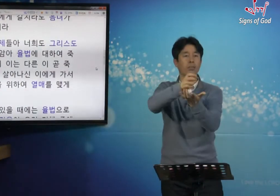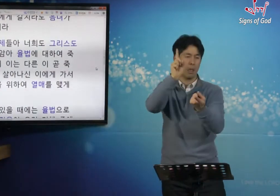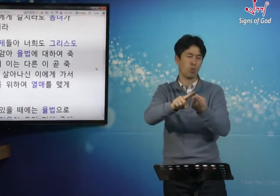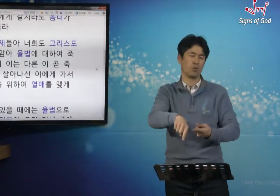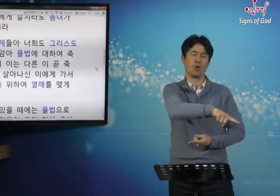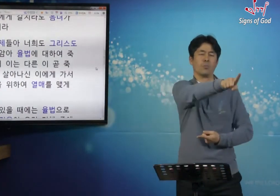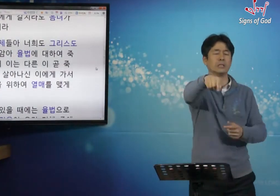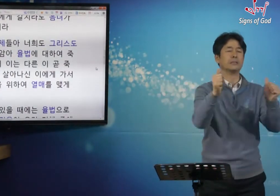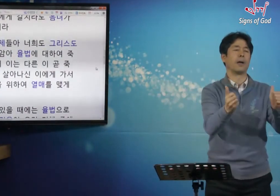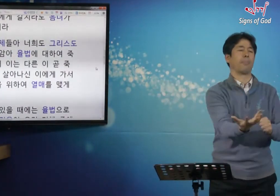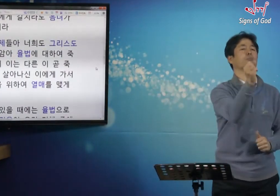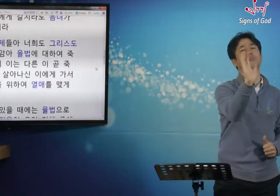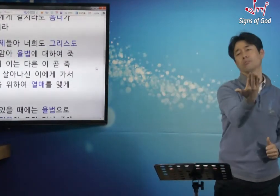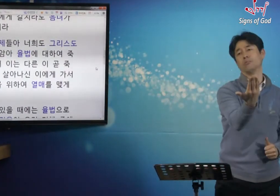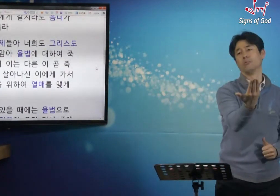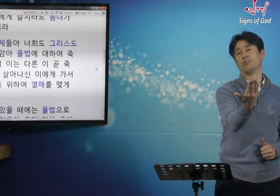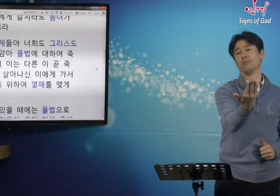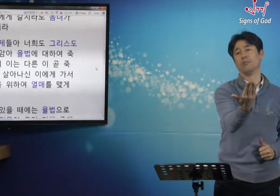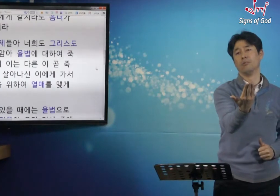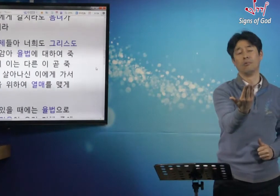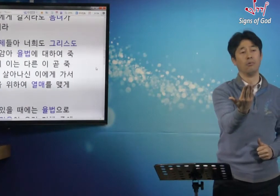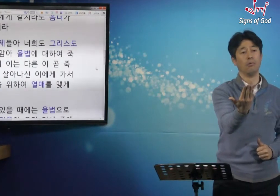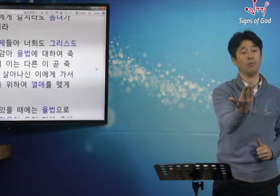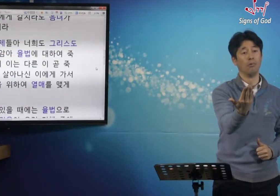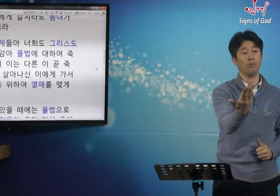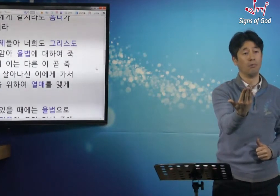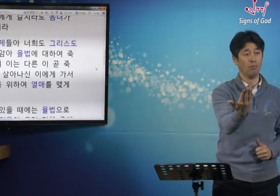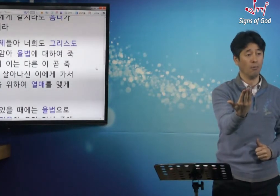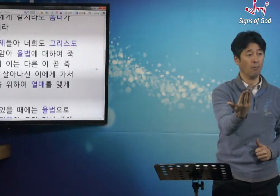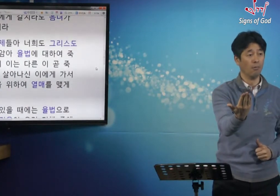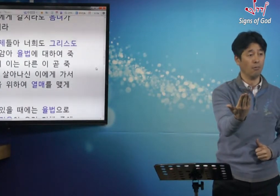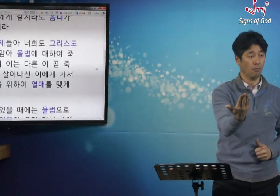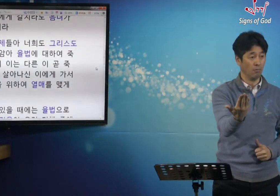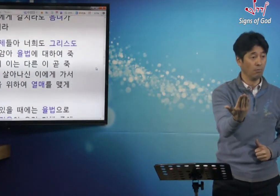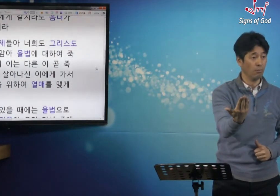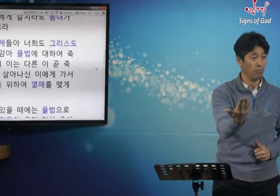않으셨다면 여러분들은 율법 안에 그 다스림을 받았을 것입니다.